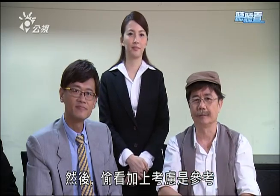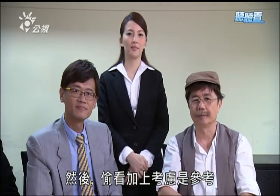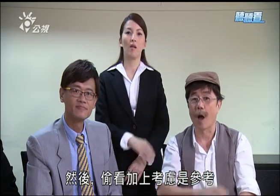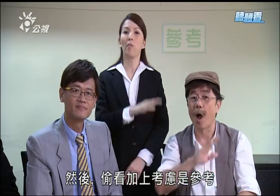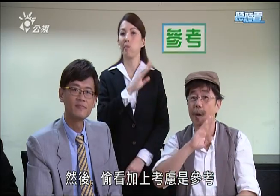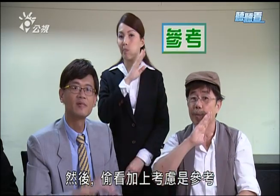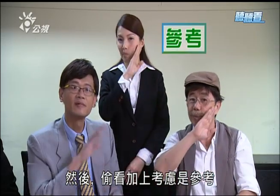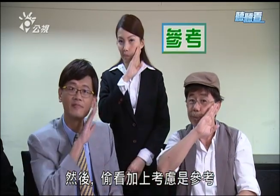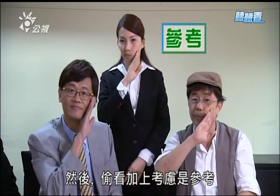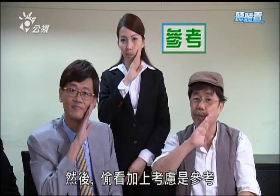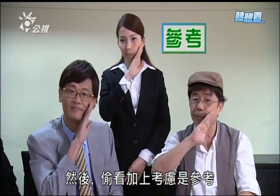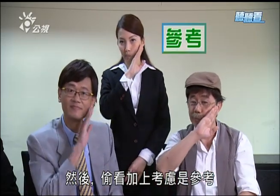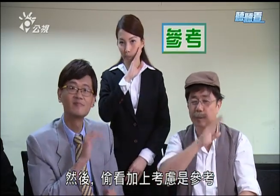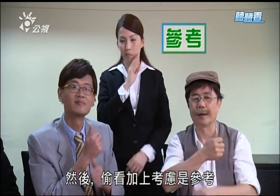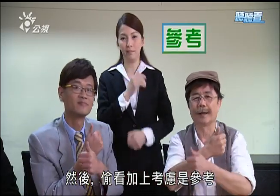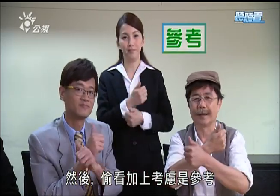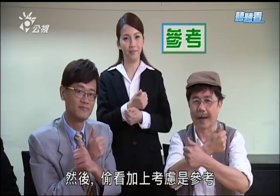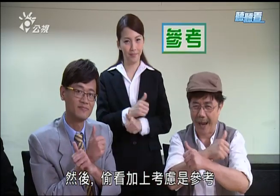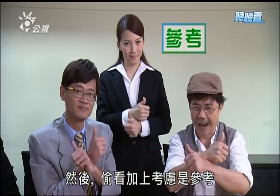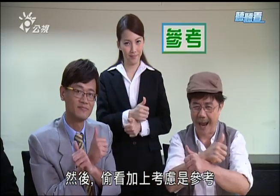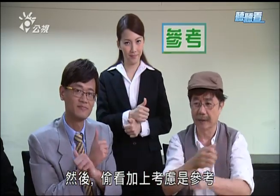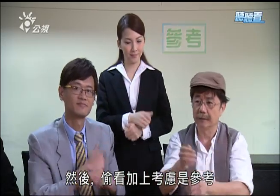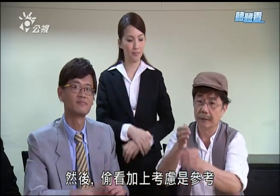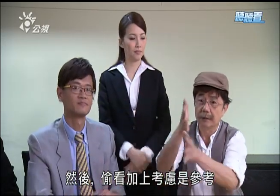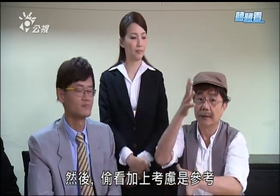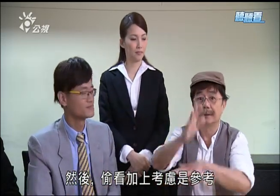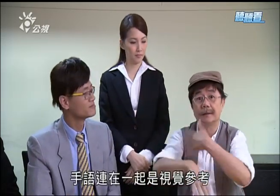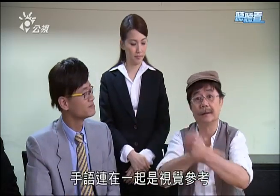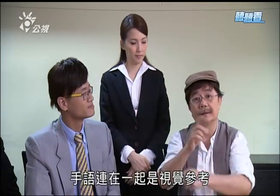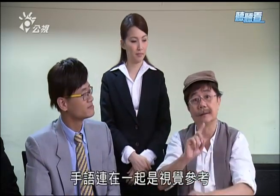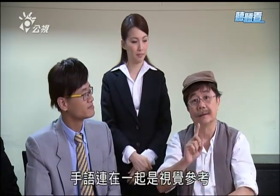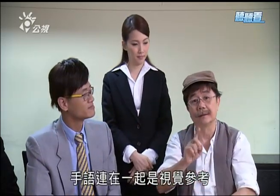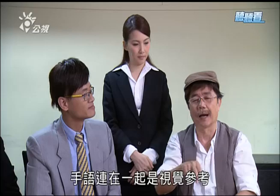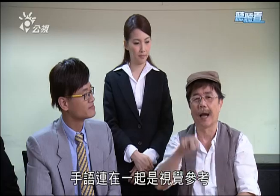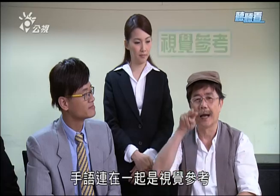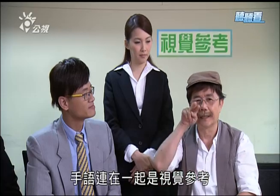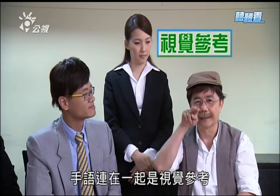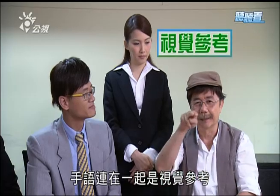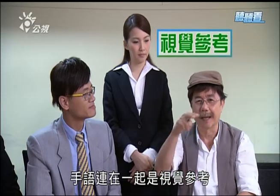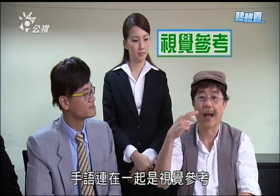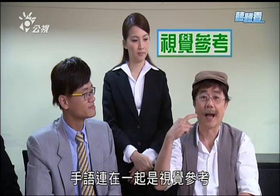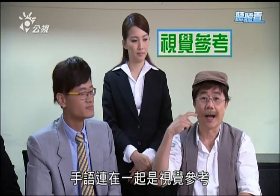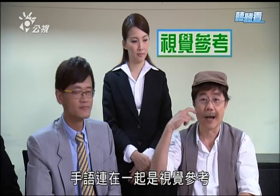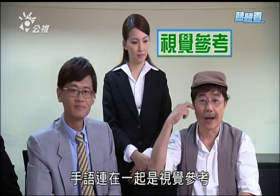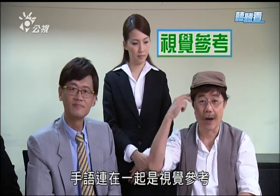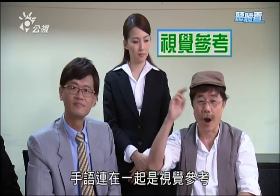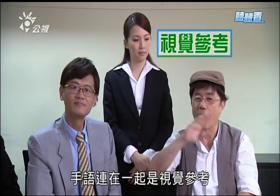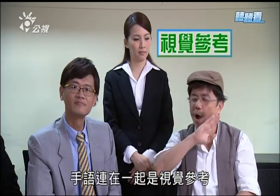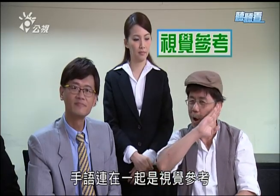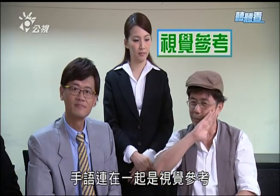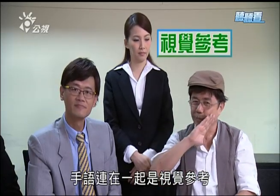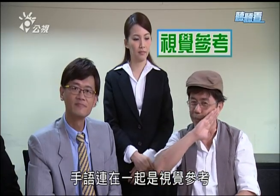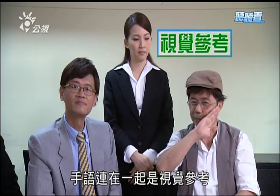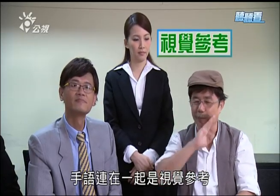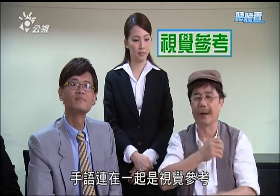是参考，手语连在一起是视觉参考，